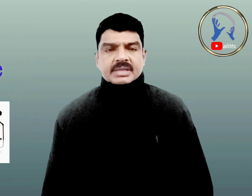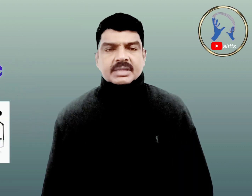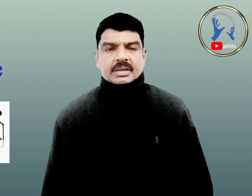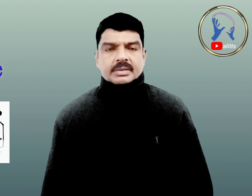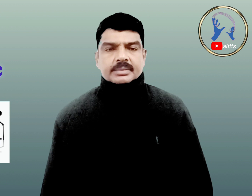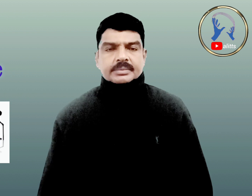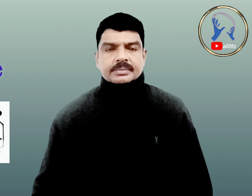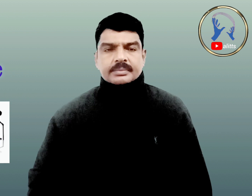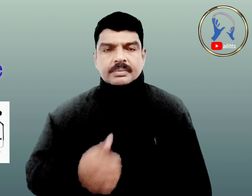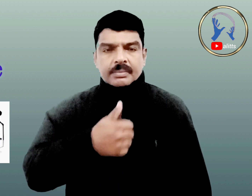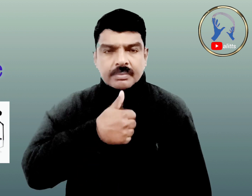नस्ल,